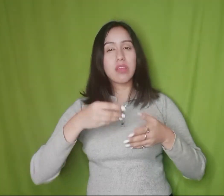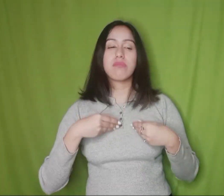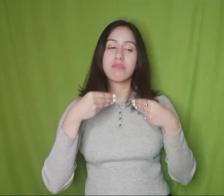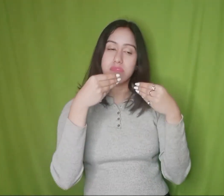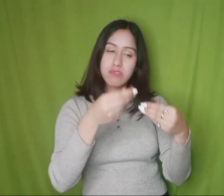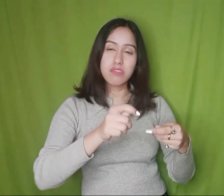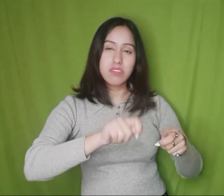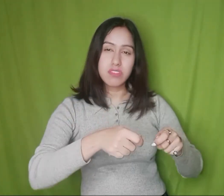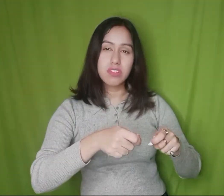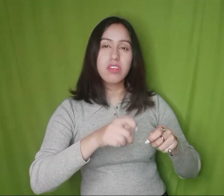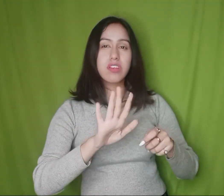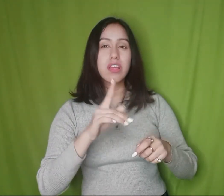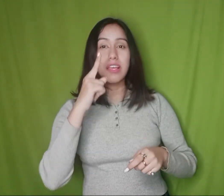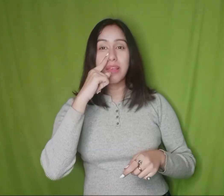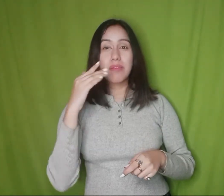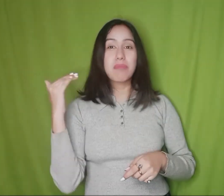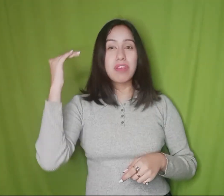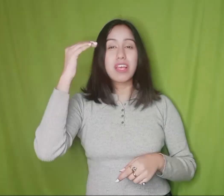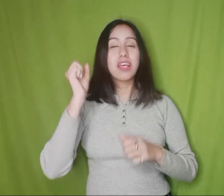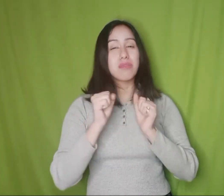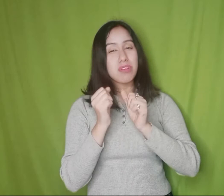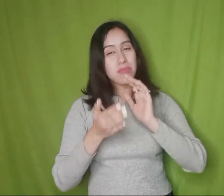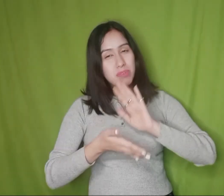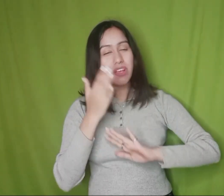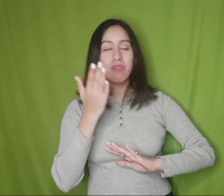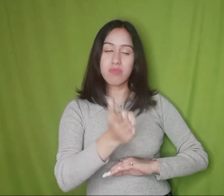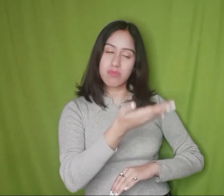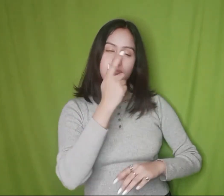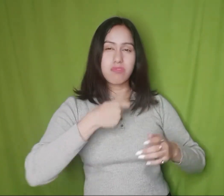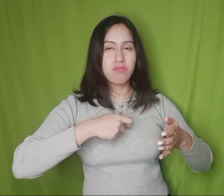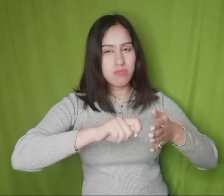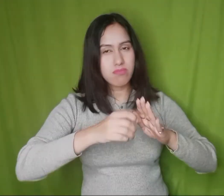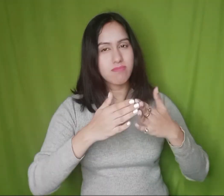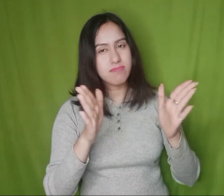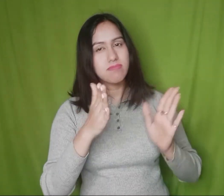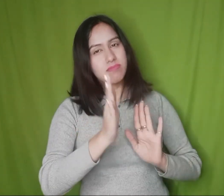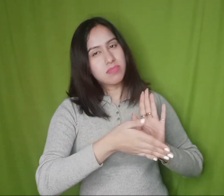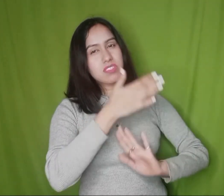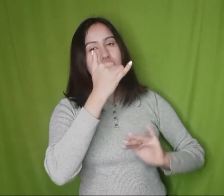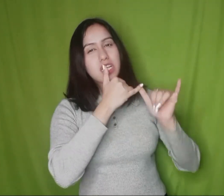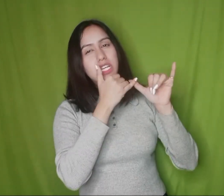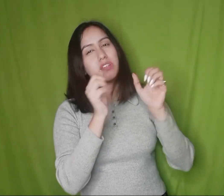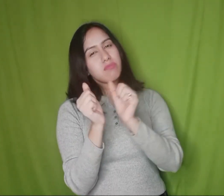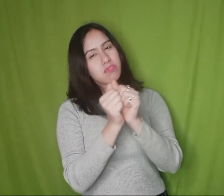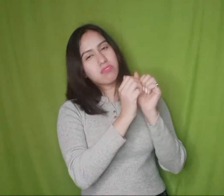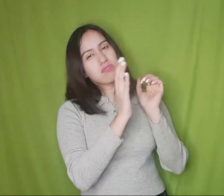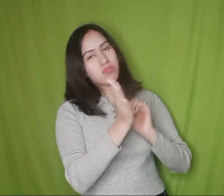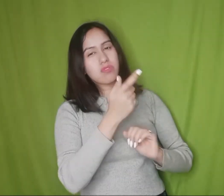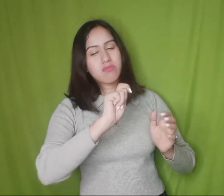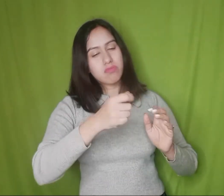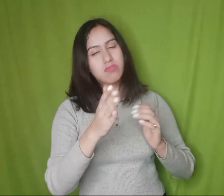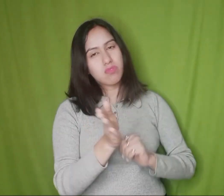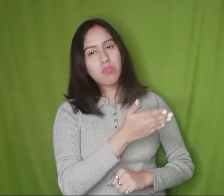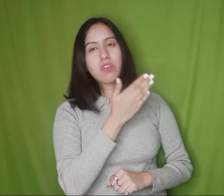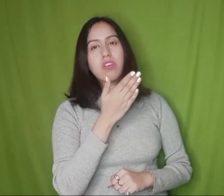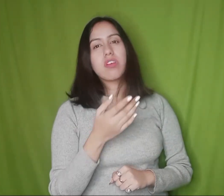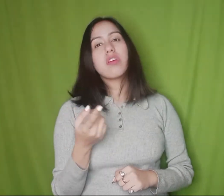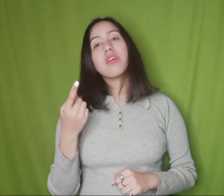मानोगी। मैं चाबी लाया हूं, संजुक्ता भी तैयार है। द्वारका चली जाओ, भाग जाओ यहां से अपने कन्हैया